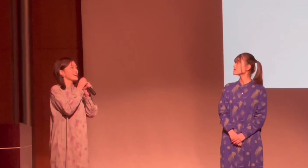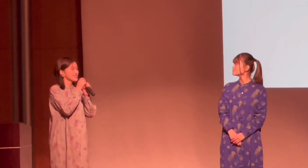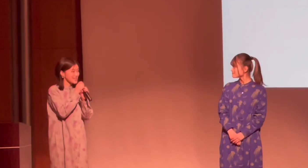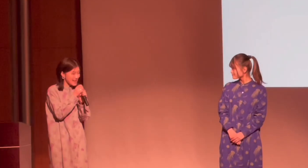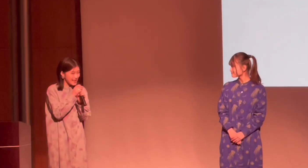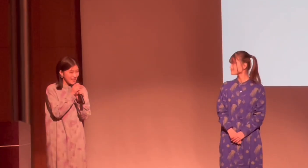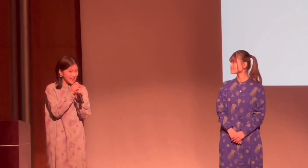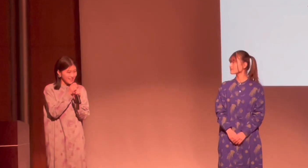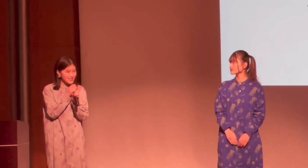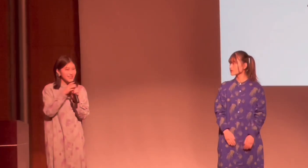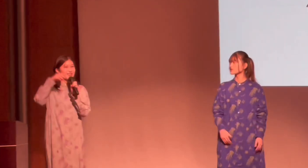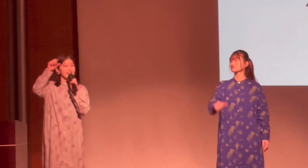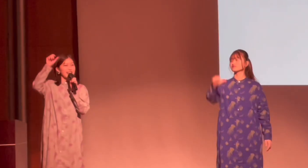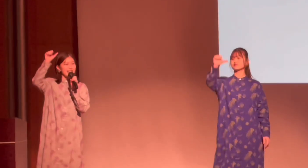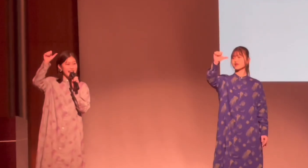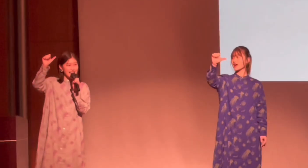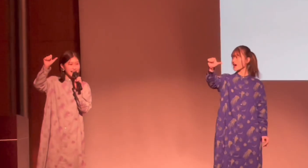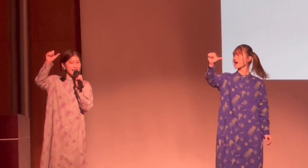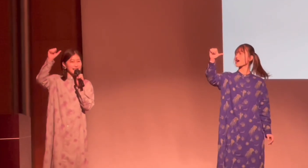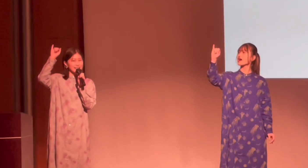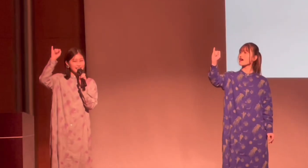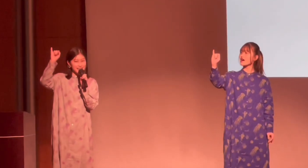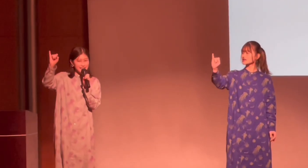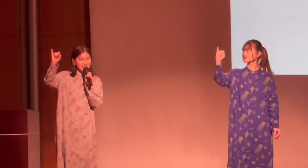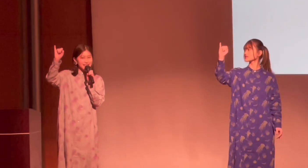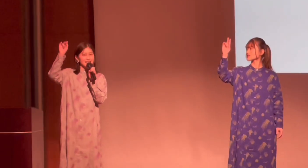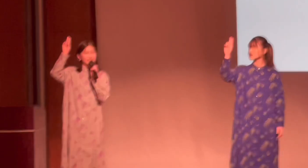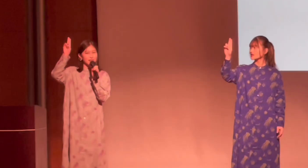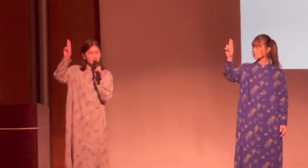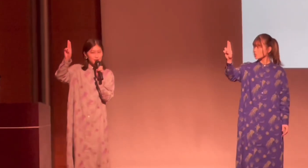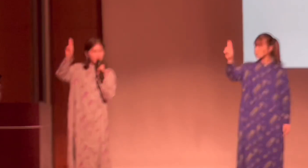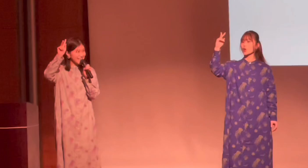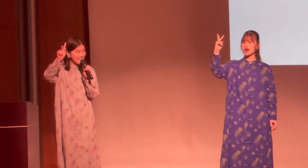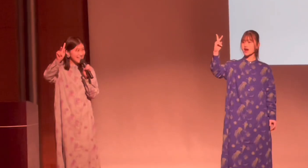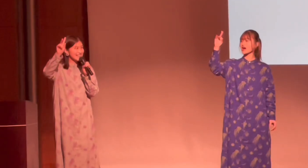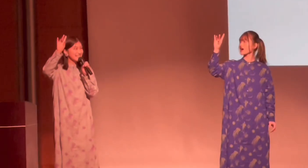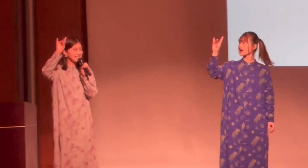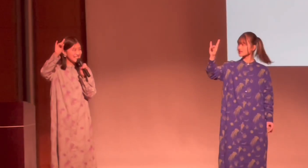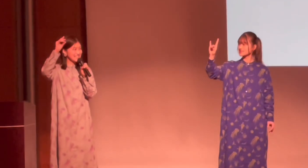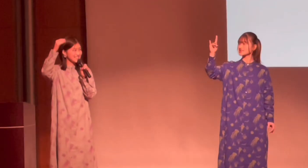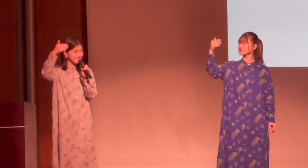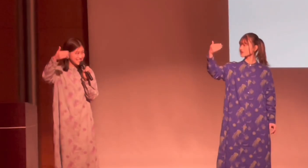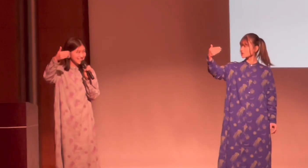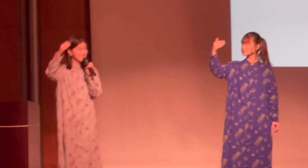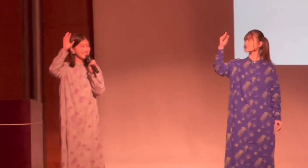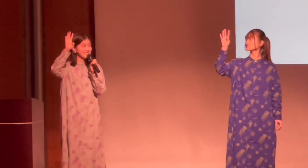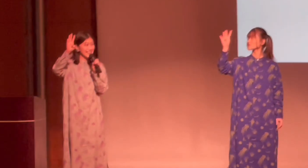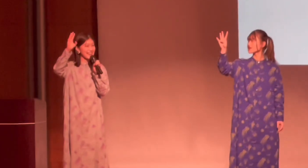せーの、あいうえおかきくけ